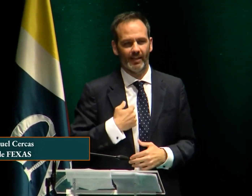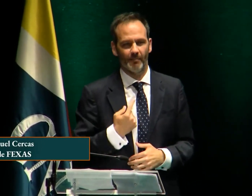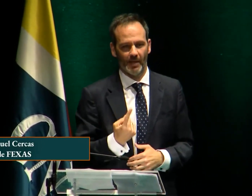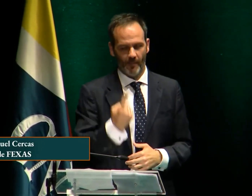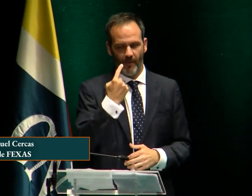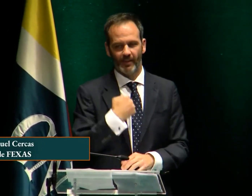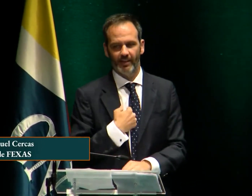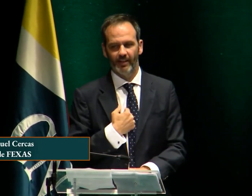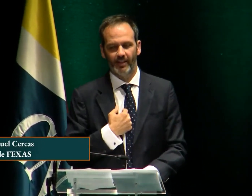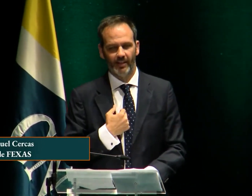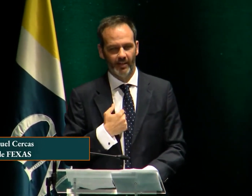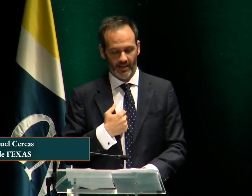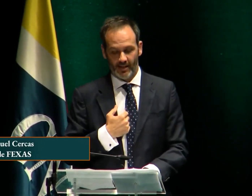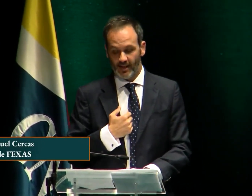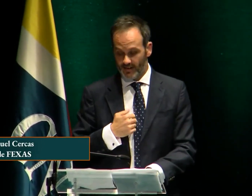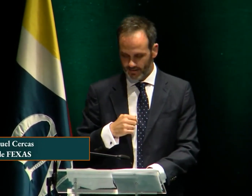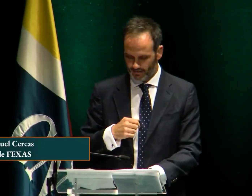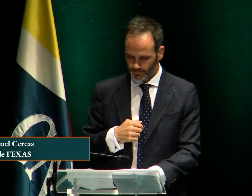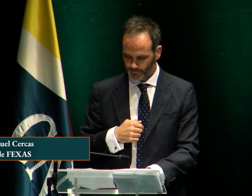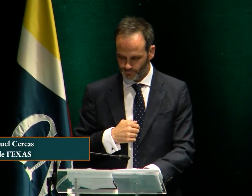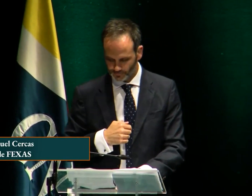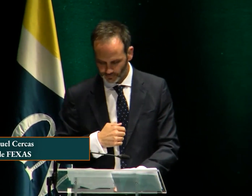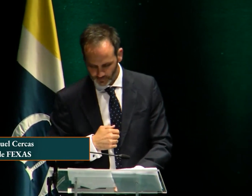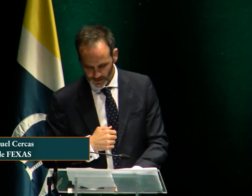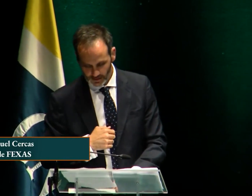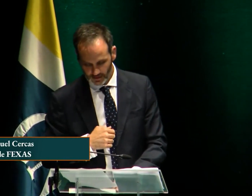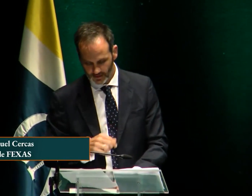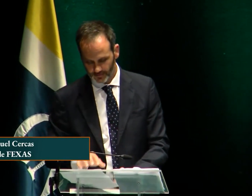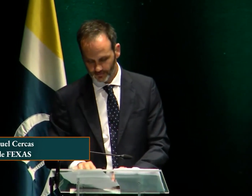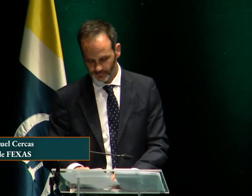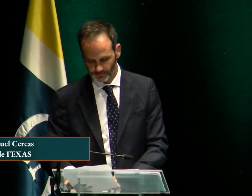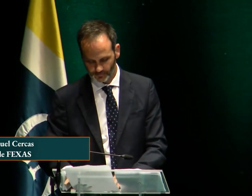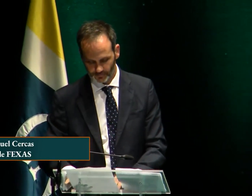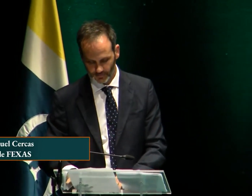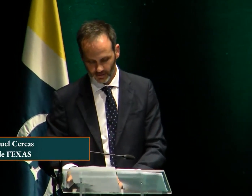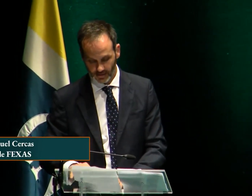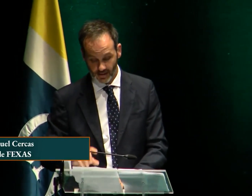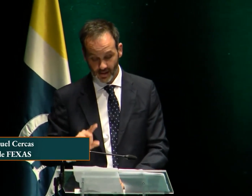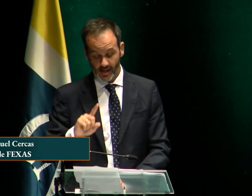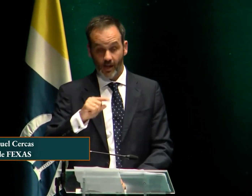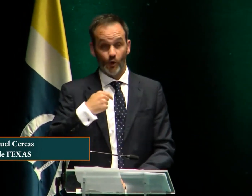orgulloso de estar aquí. Es la primera vez para mí así un evento tan importante.